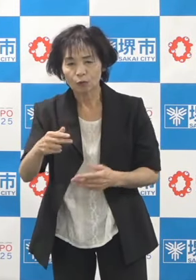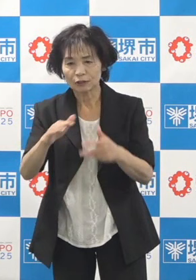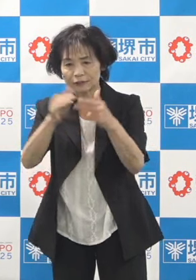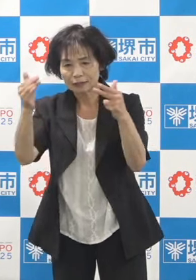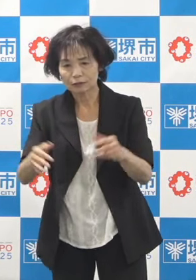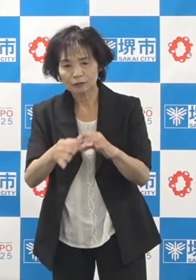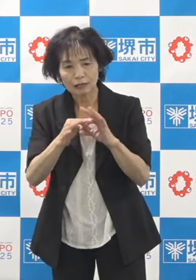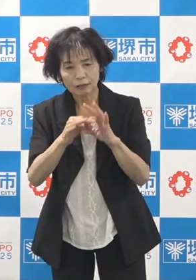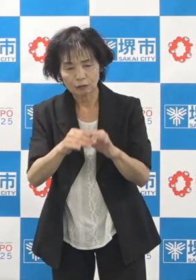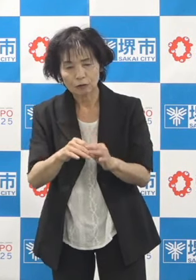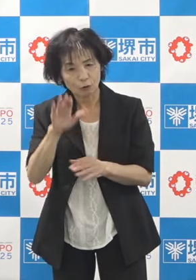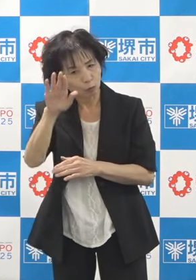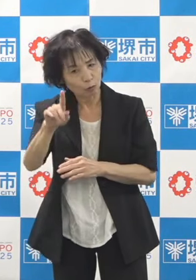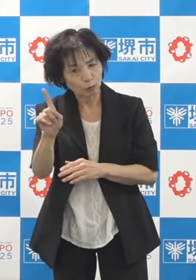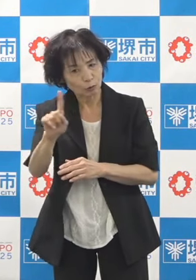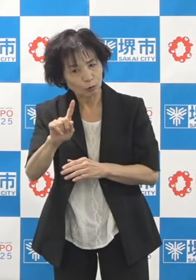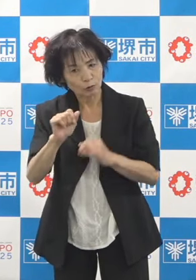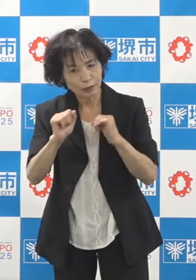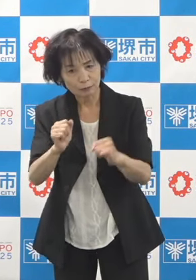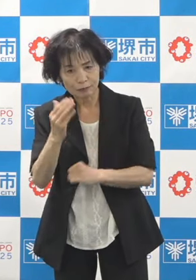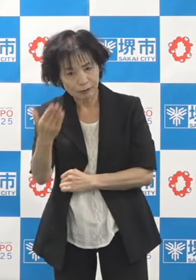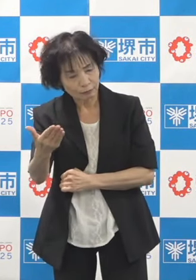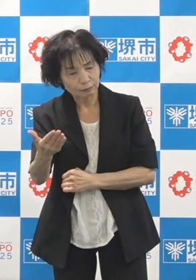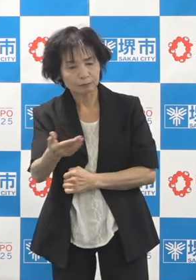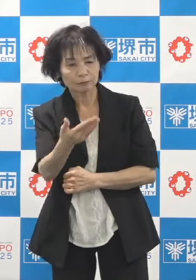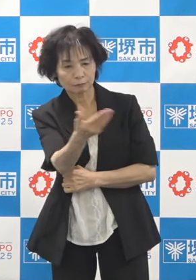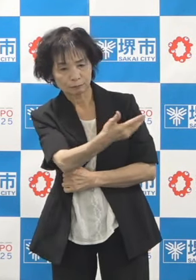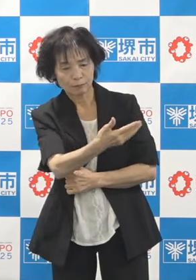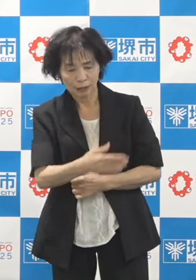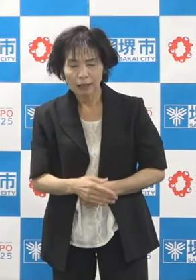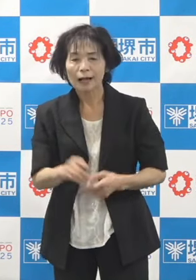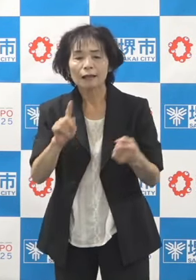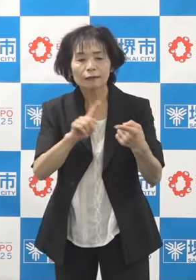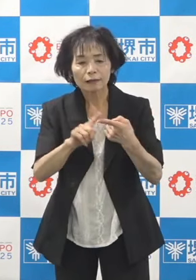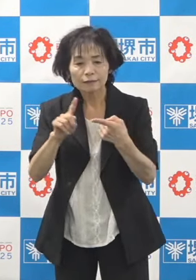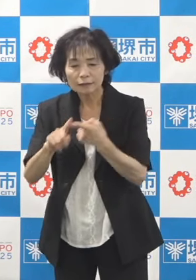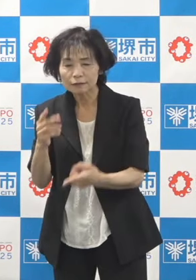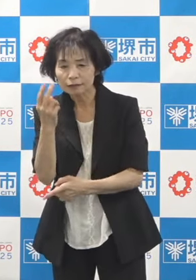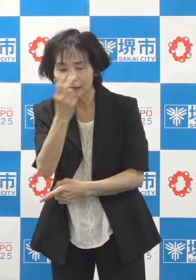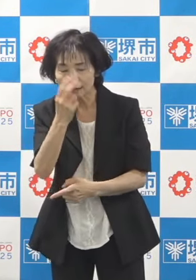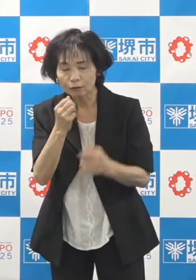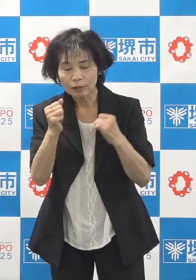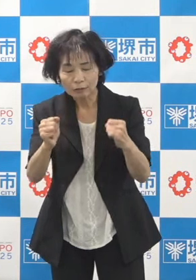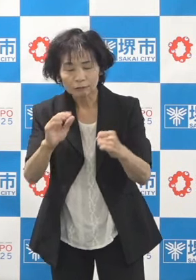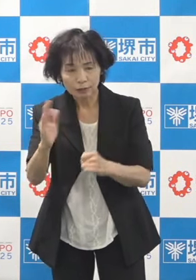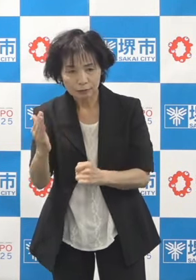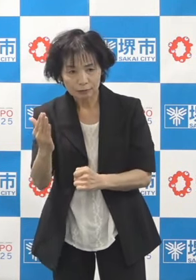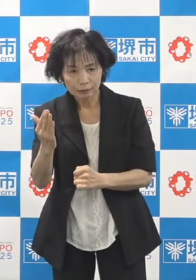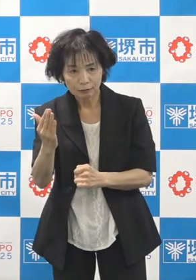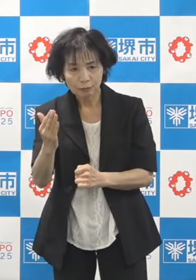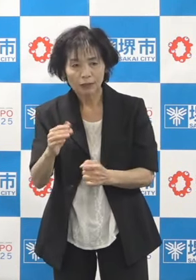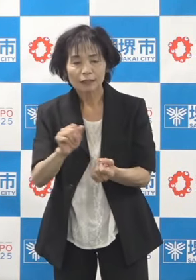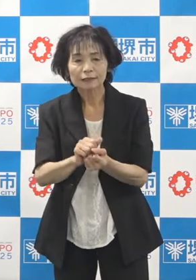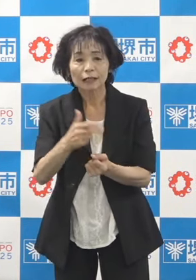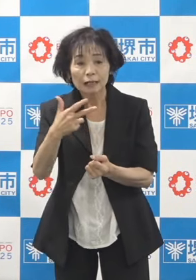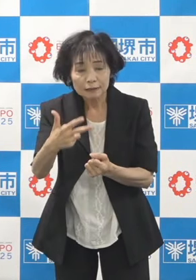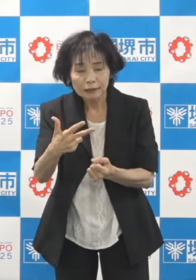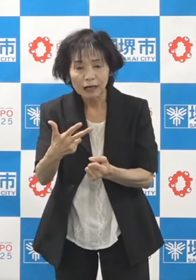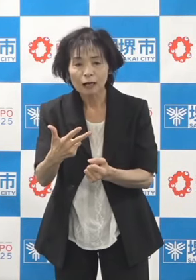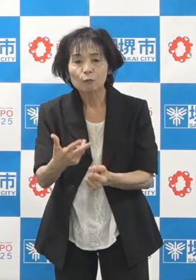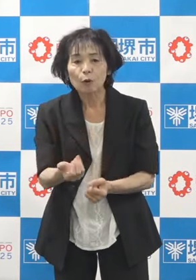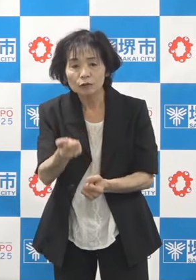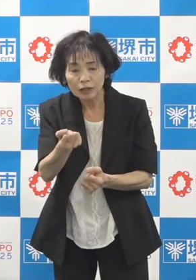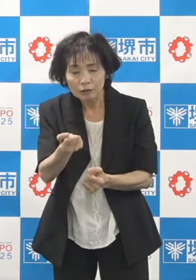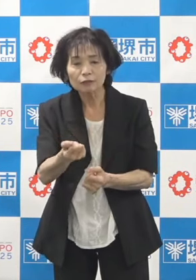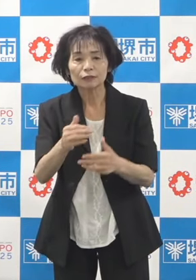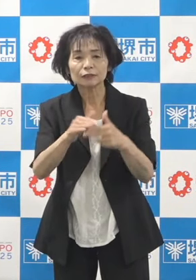はい、適切に管理をしていくということはあるんですが、堺市が保有する施設については適切に管理を